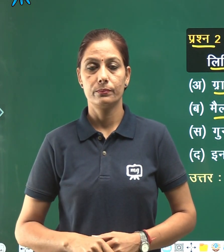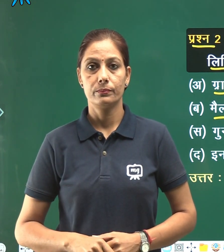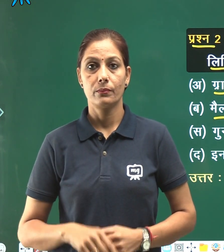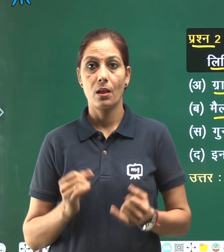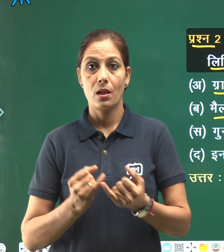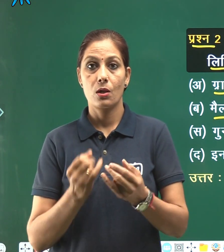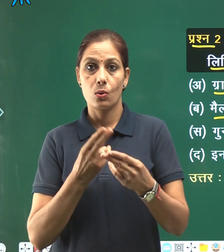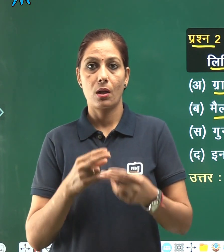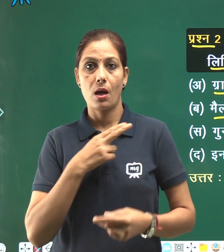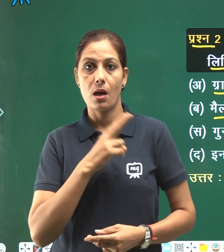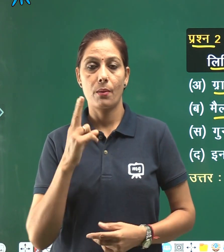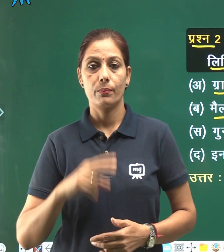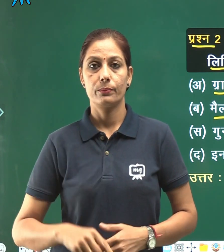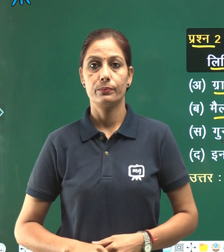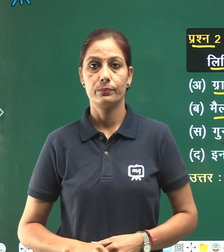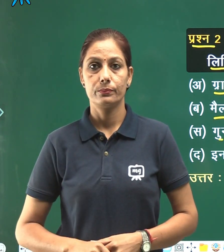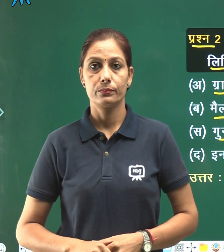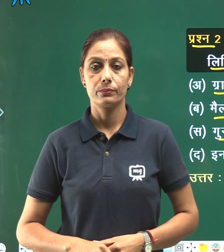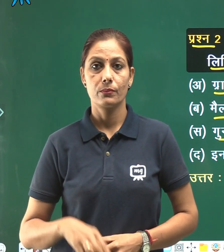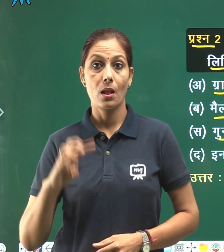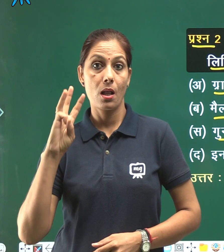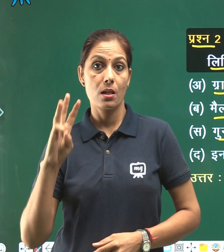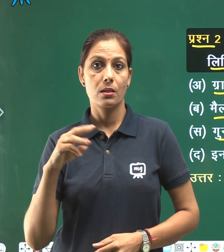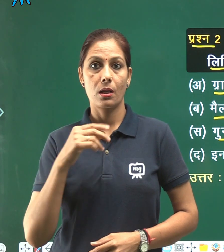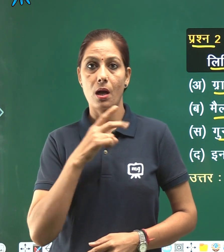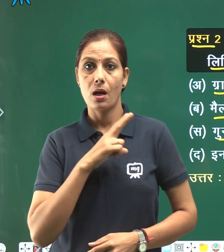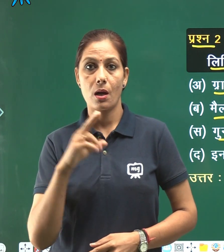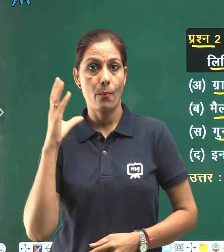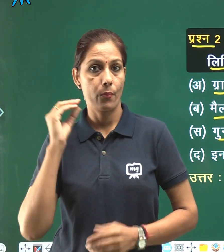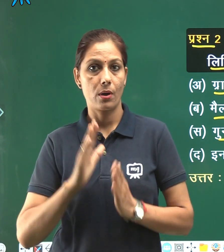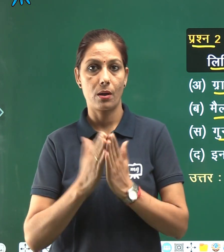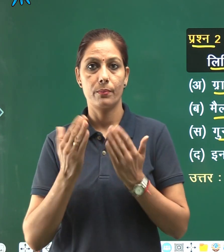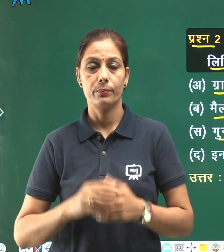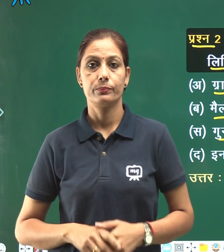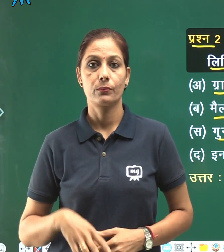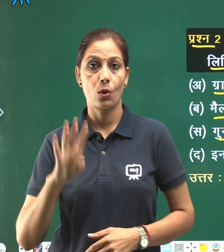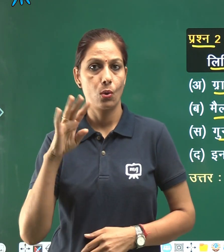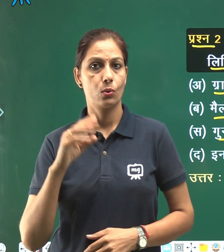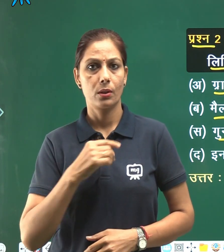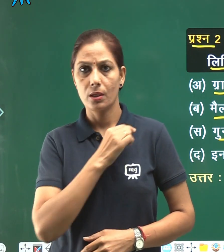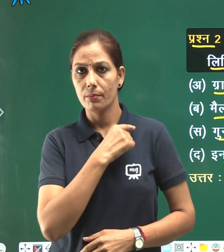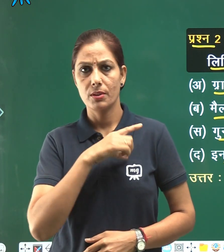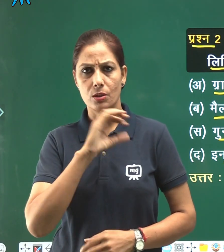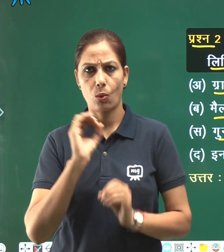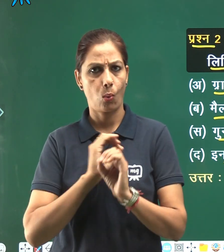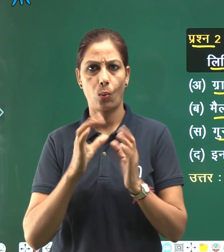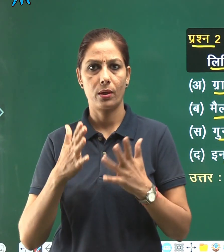दूसरा मैला आंचल, तीसरा गुनाहों का देवता, चौथा इनमें से कोई नहीं।